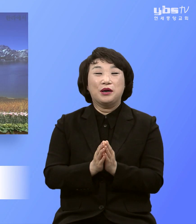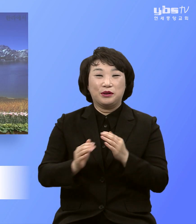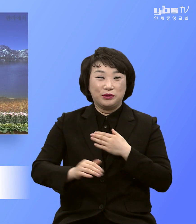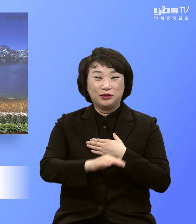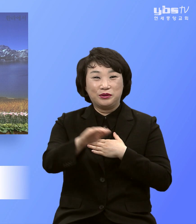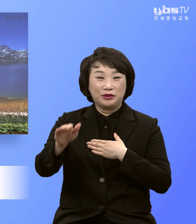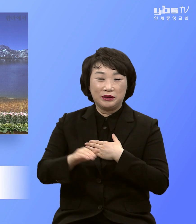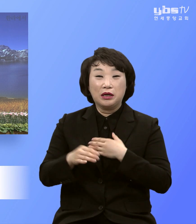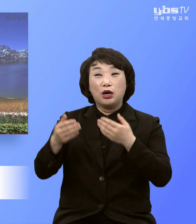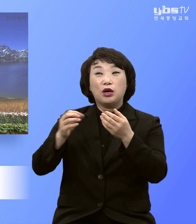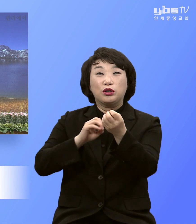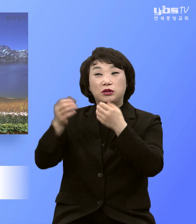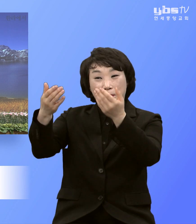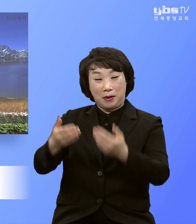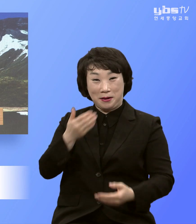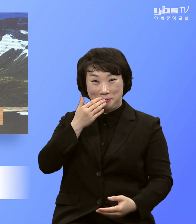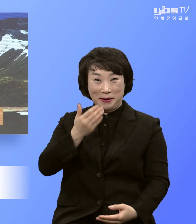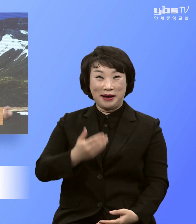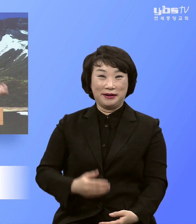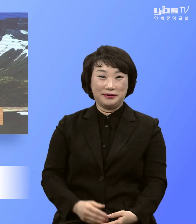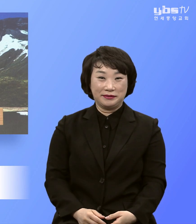우리는 받을 수 있는데